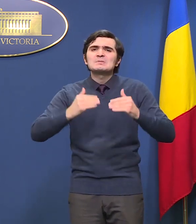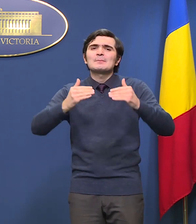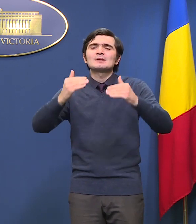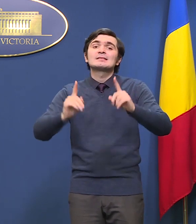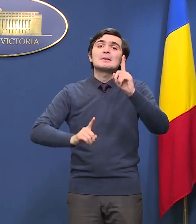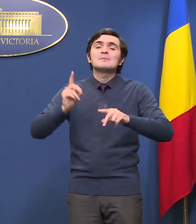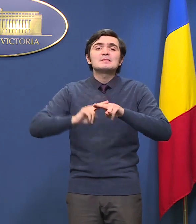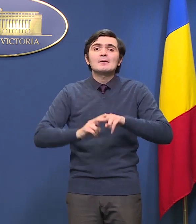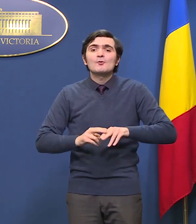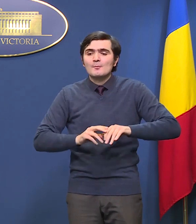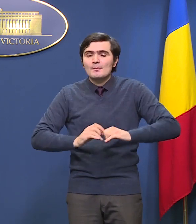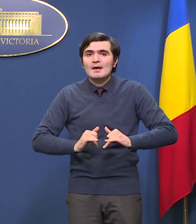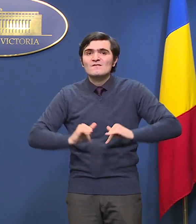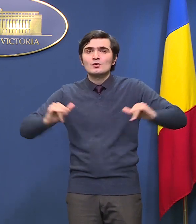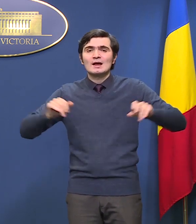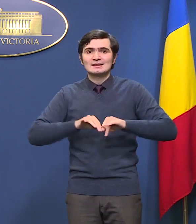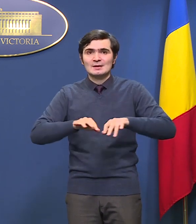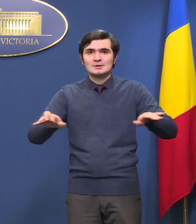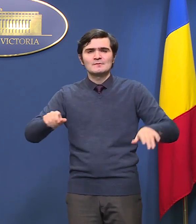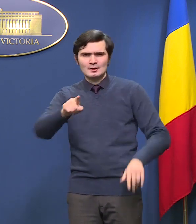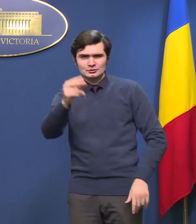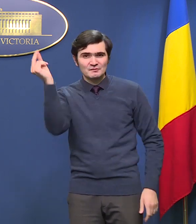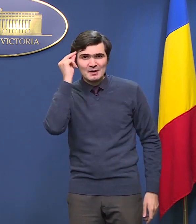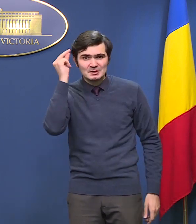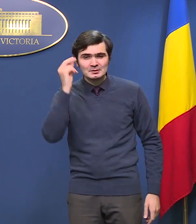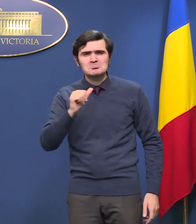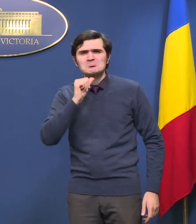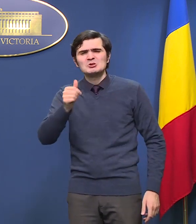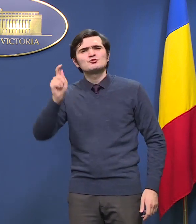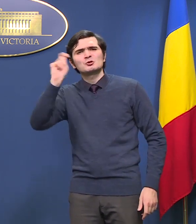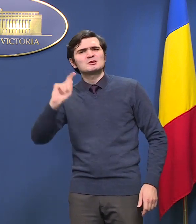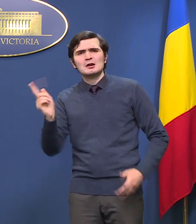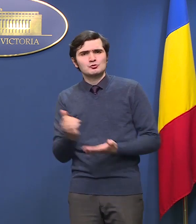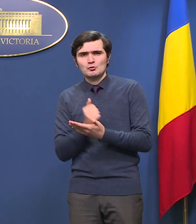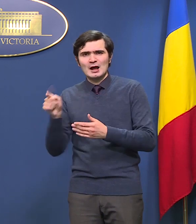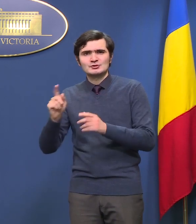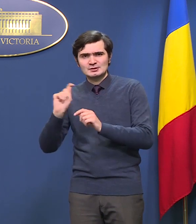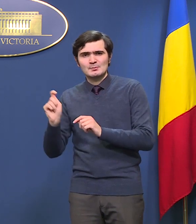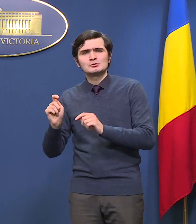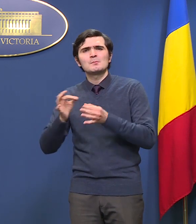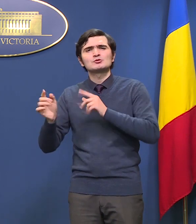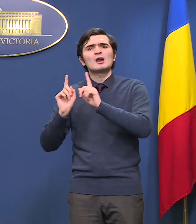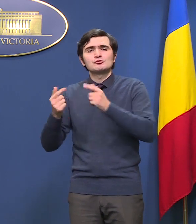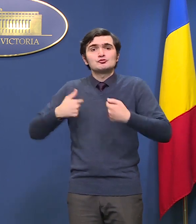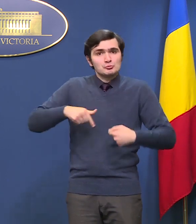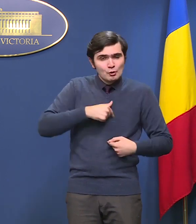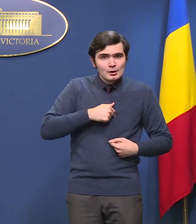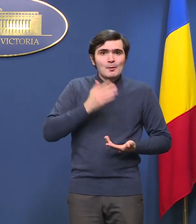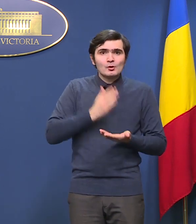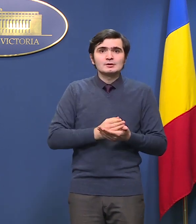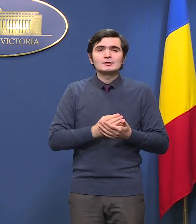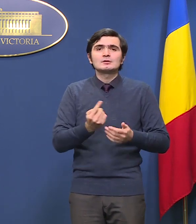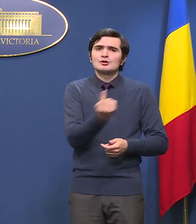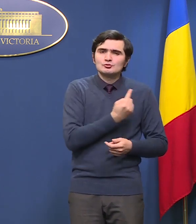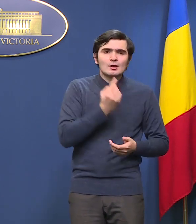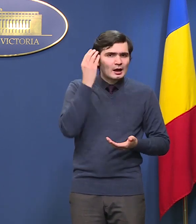epidemiei. Vă readuc aminte că atunci când nicio țară nu lua astfel de măsuri, noi am luat măsura izolării la domiciliu,